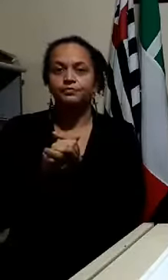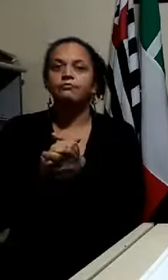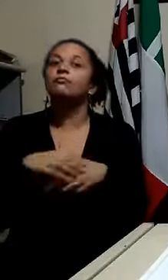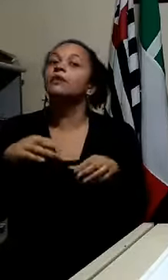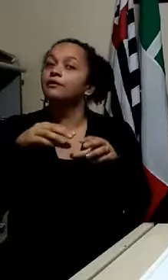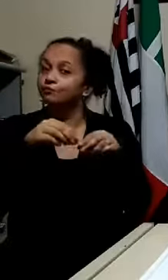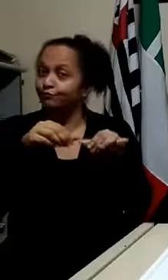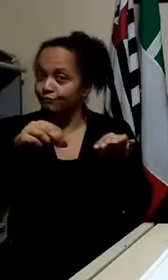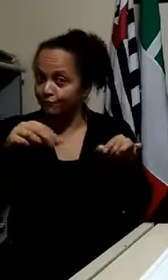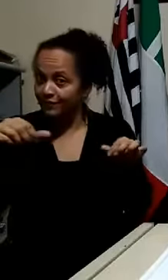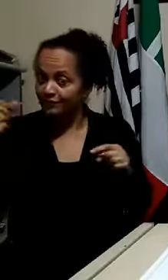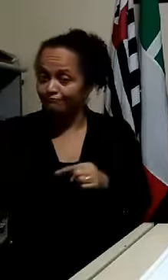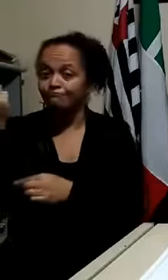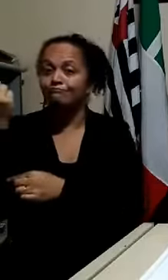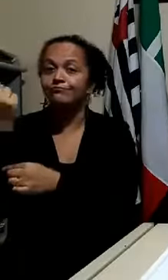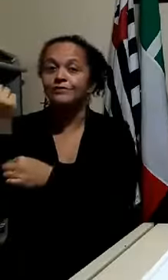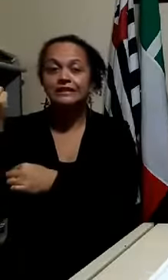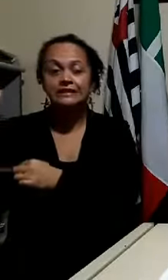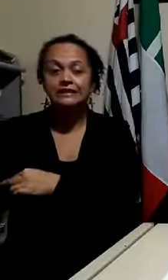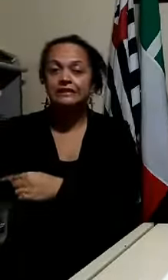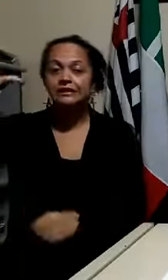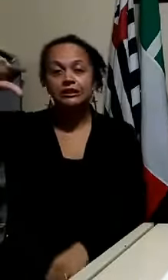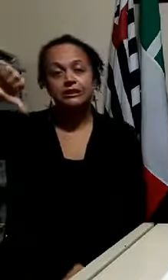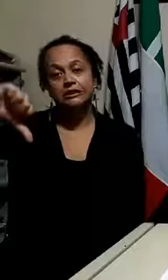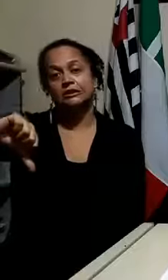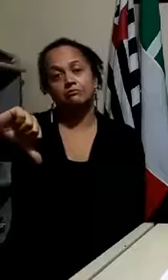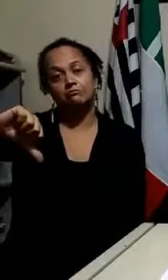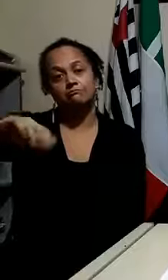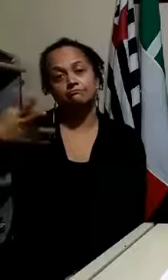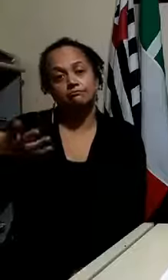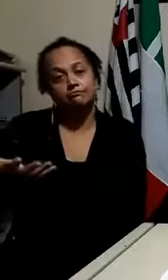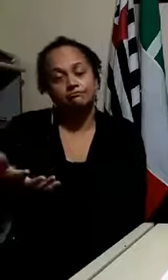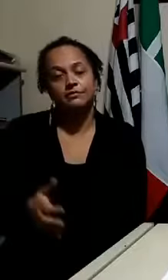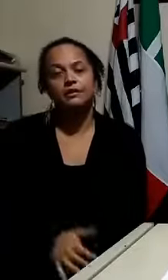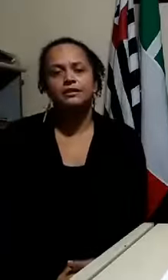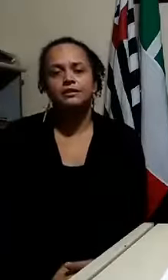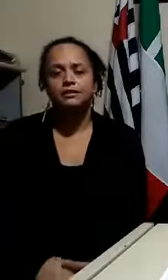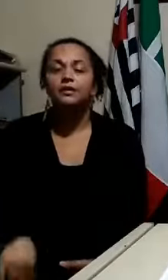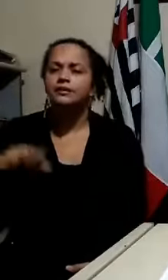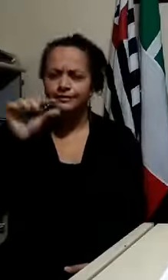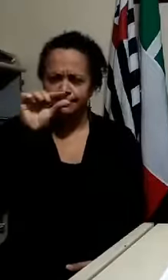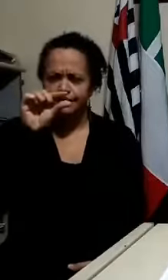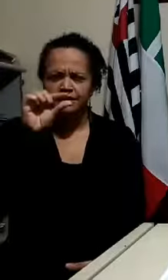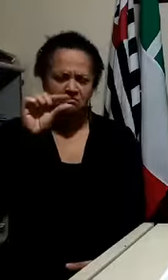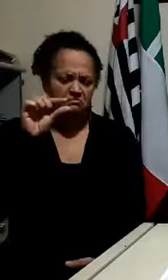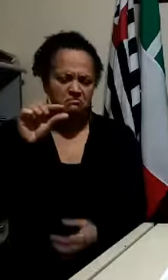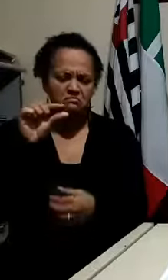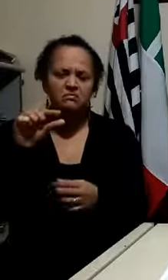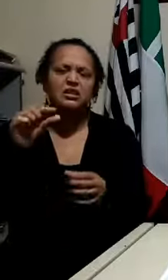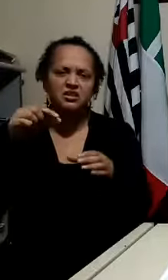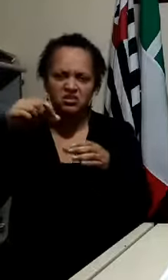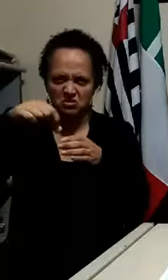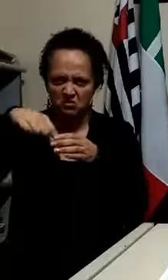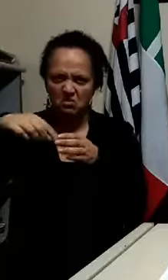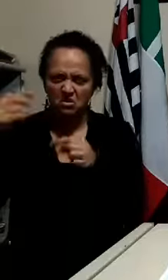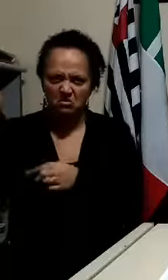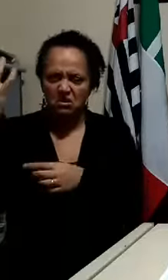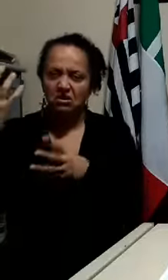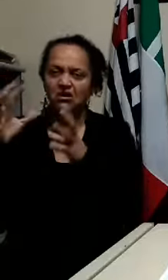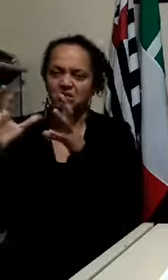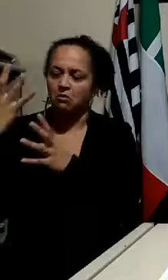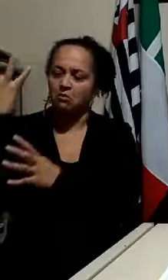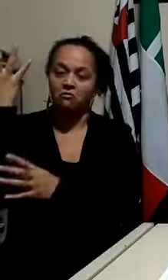um solo infrutífero. A semente ela não consegue germinar onde tem espinho. E